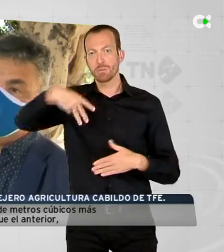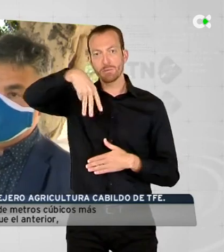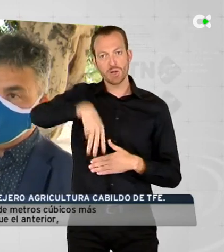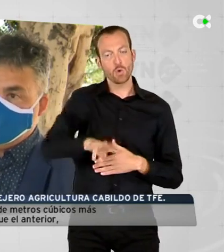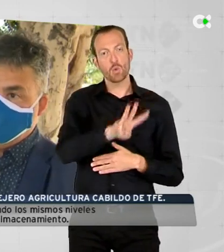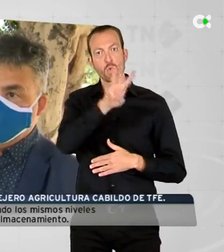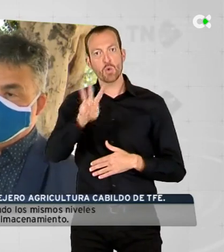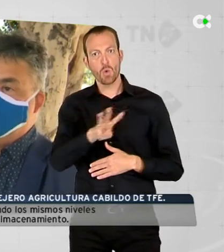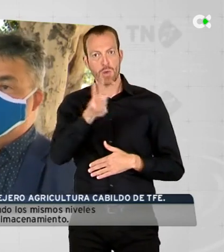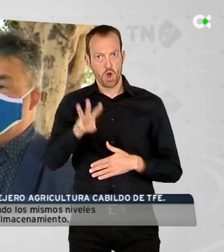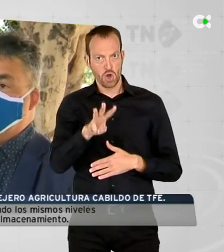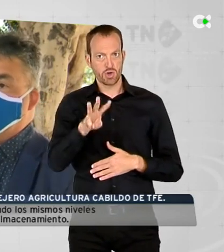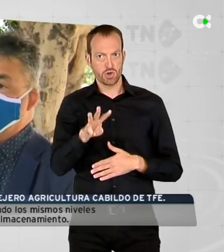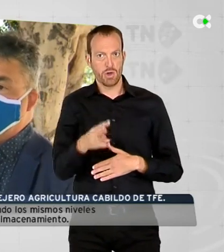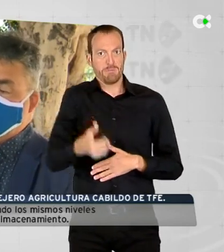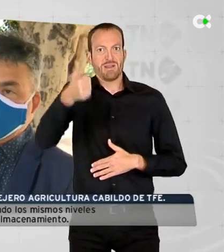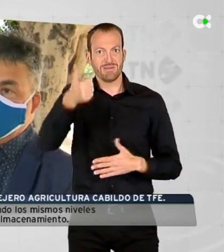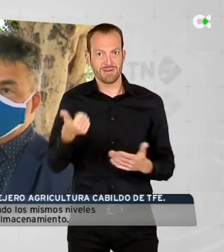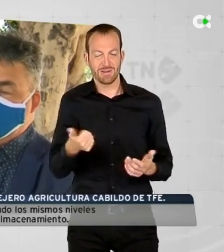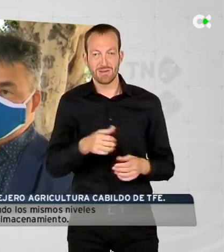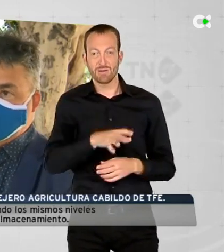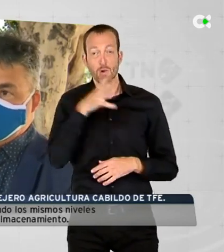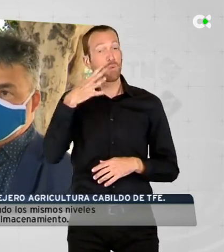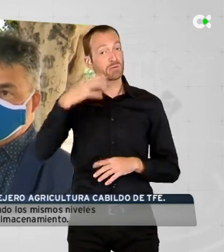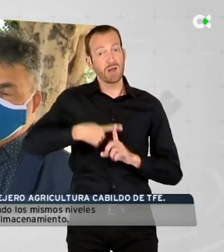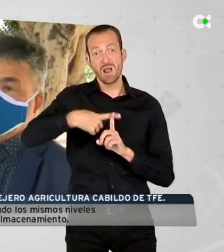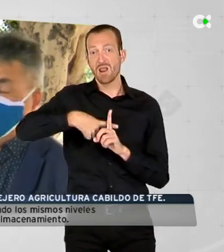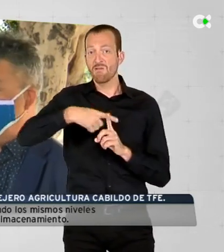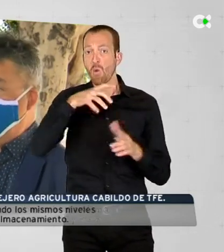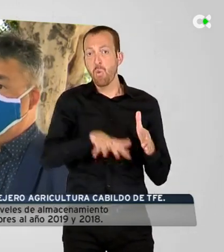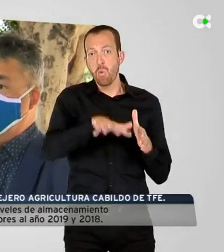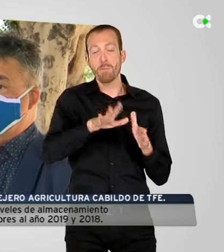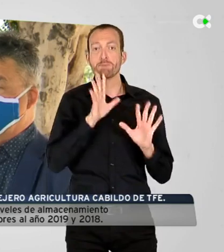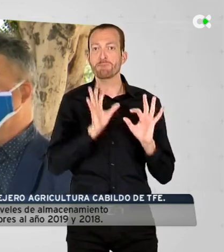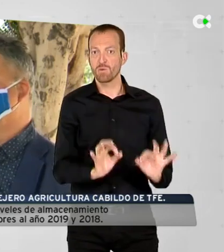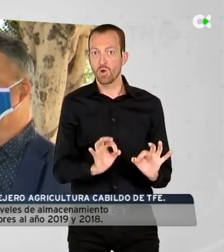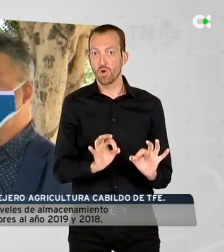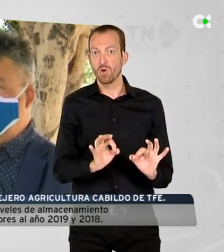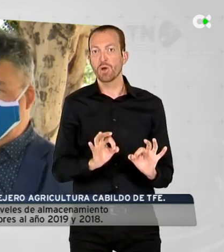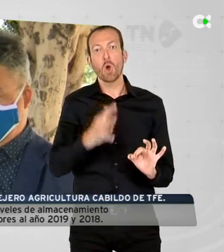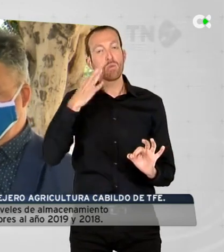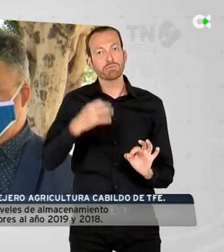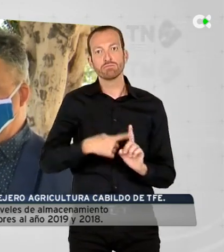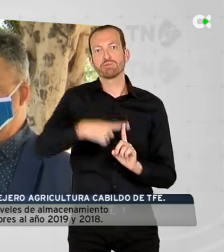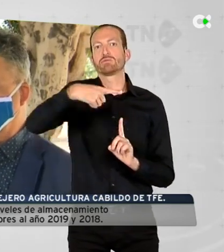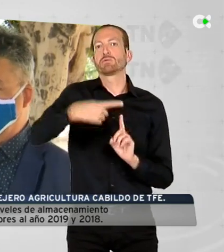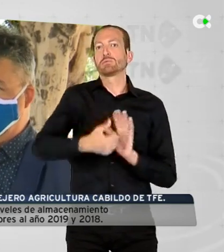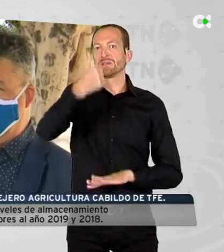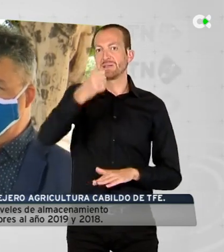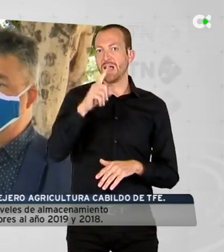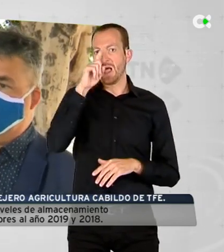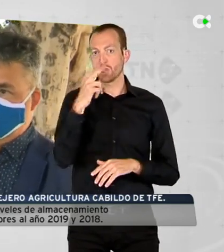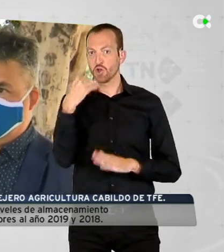que el anterior, manteniendo los mismos niveles de almacenamiento. Pero estos niveles de almacenamiento eran superiores al año